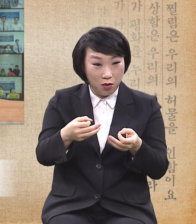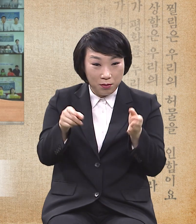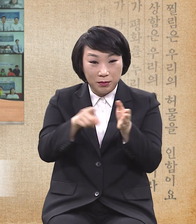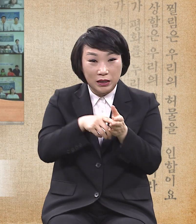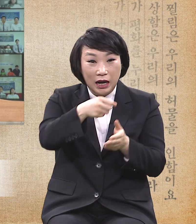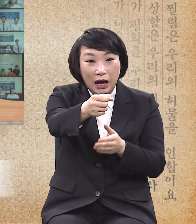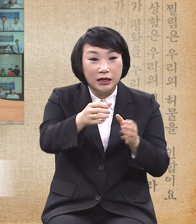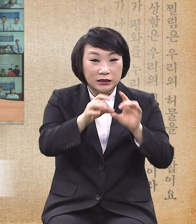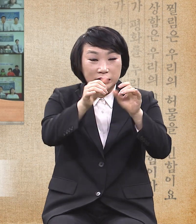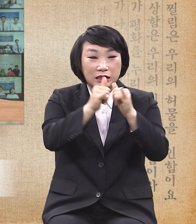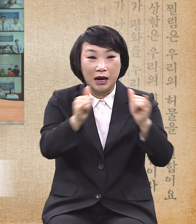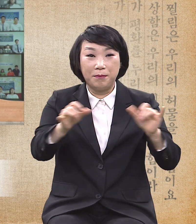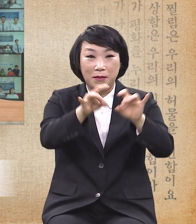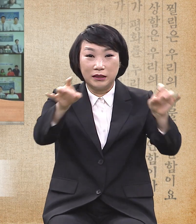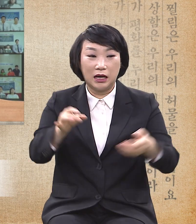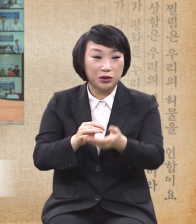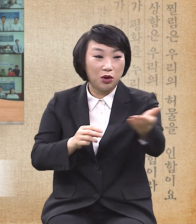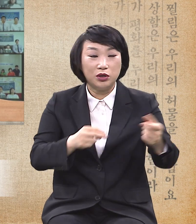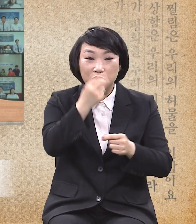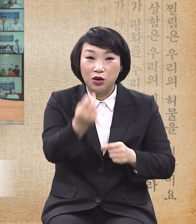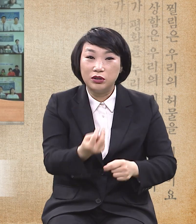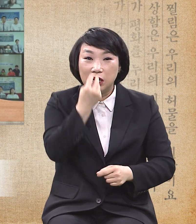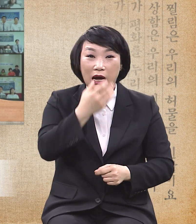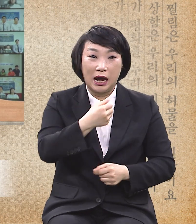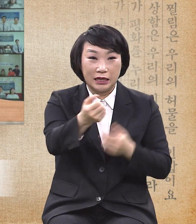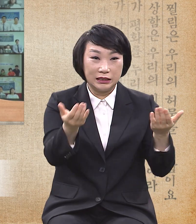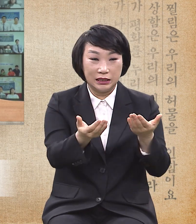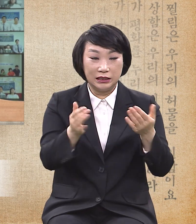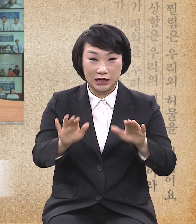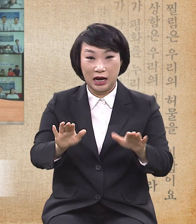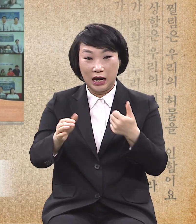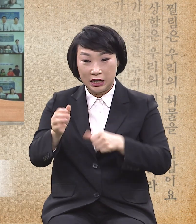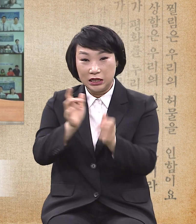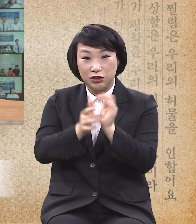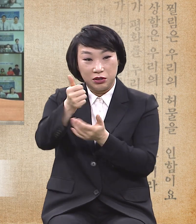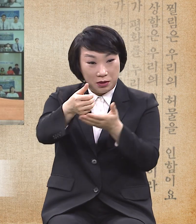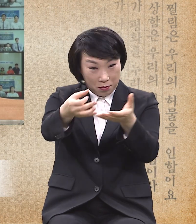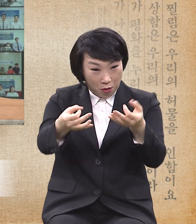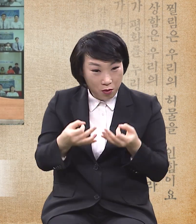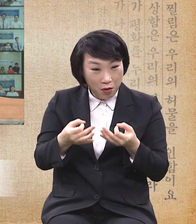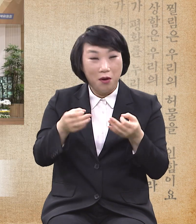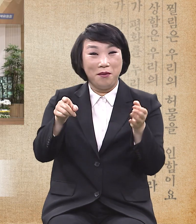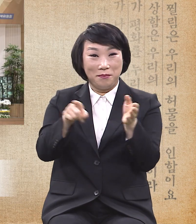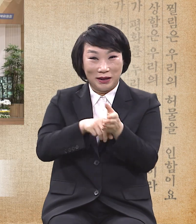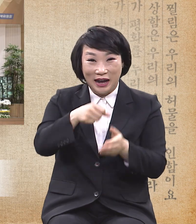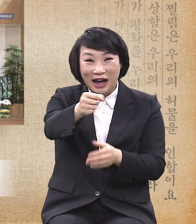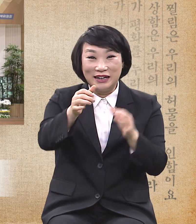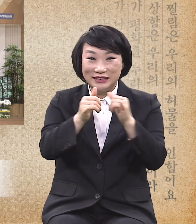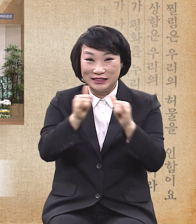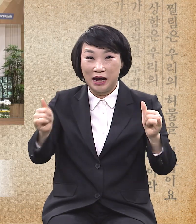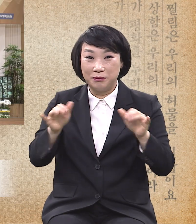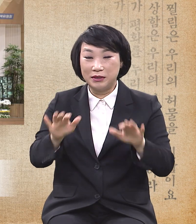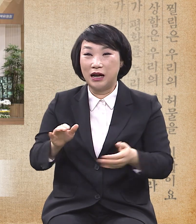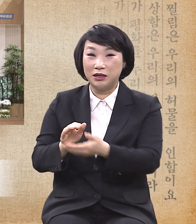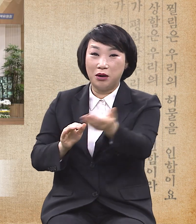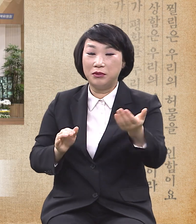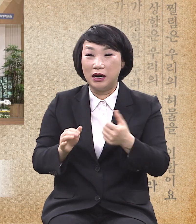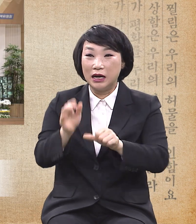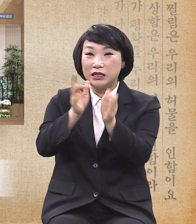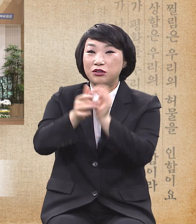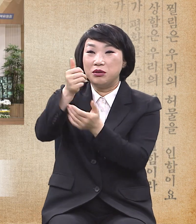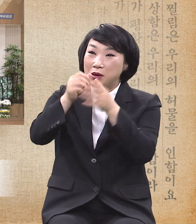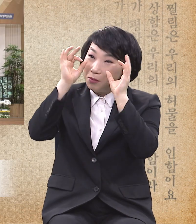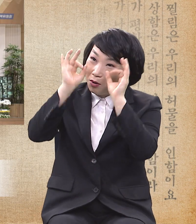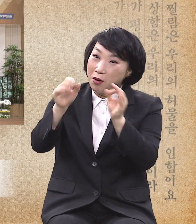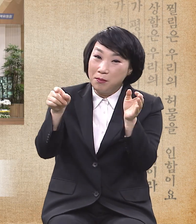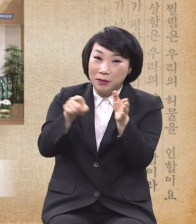믿는 자마다 영생을 얻는 것이니 아들을 보고 믿는 자마다 아들을 믿는 자마다